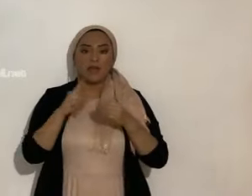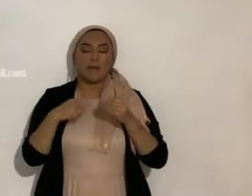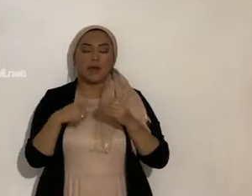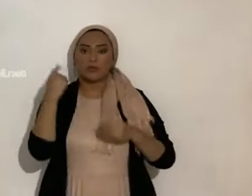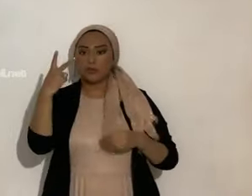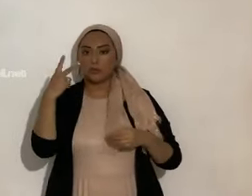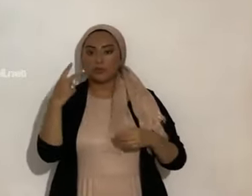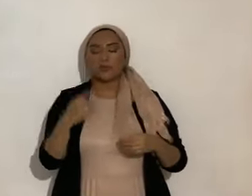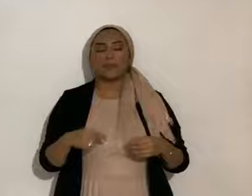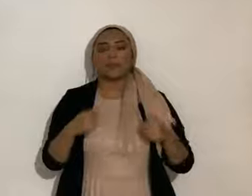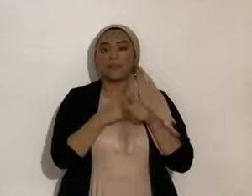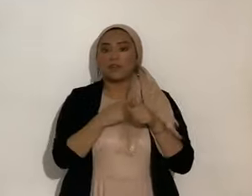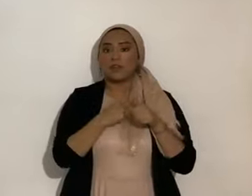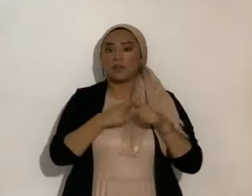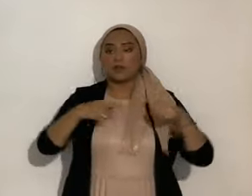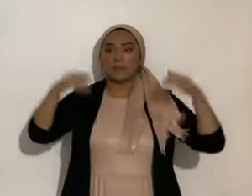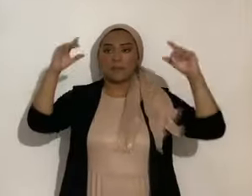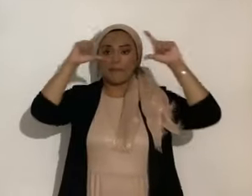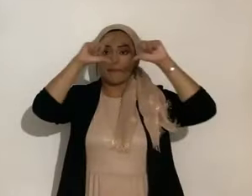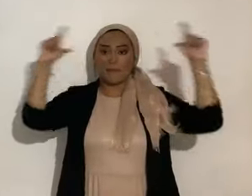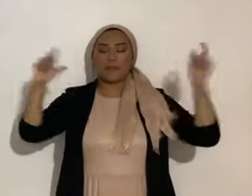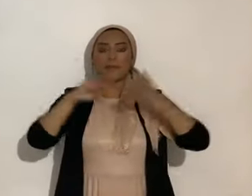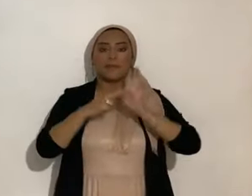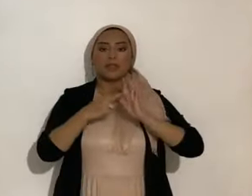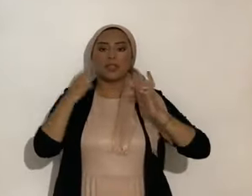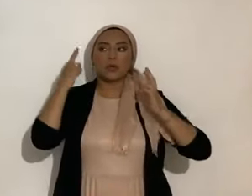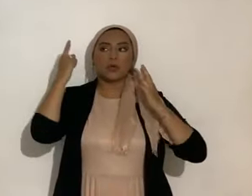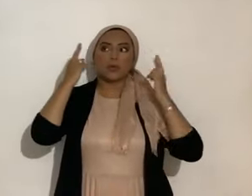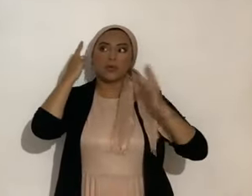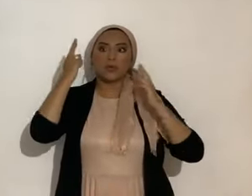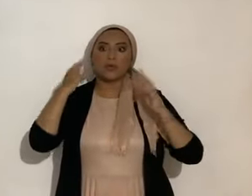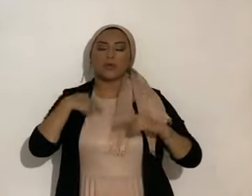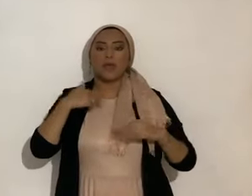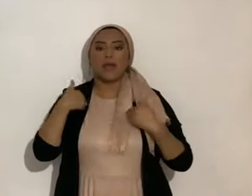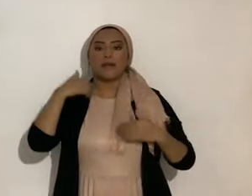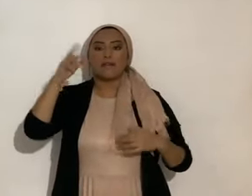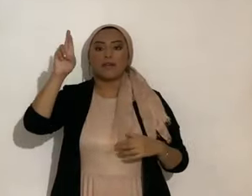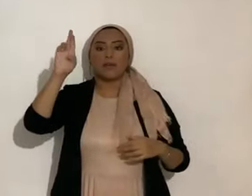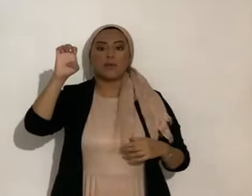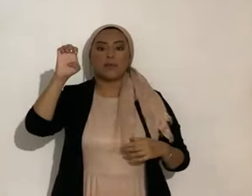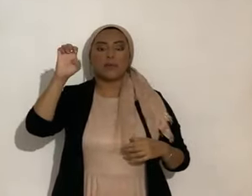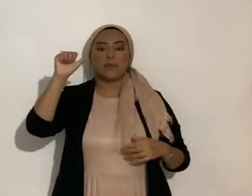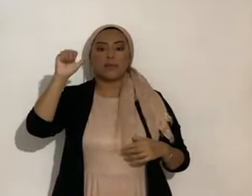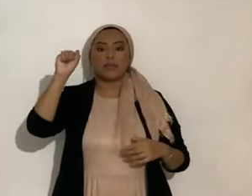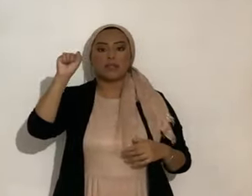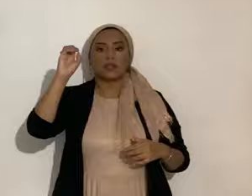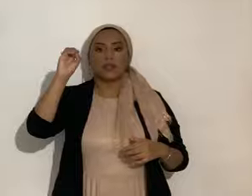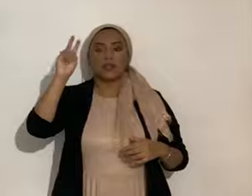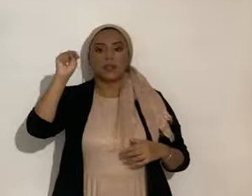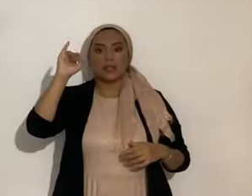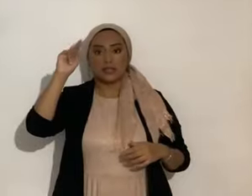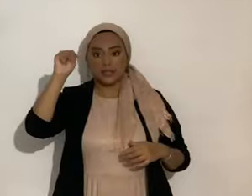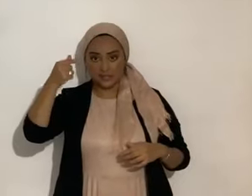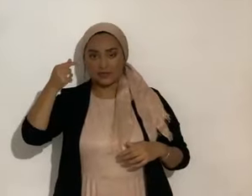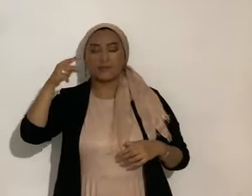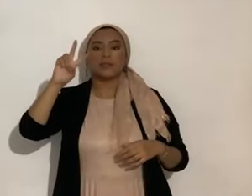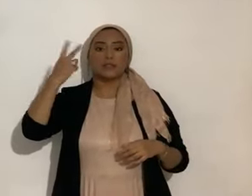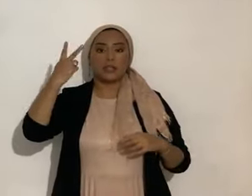conceptos. El primer concepto es razón, es decir, estar cuerdo, ¿sí? Razón. Y el